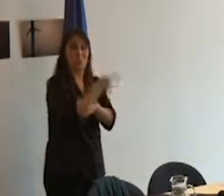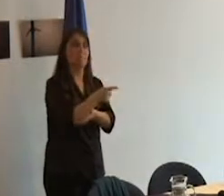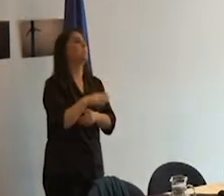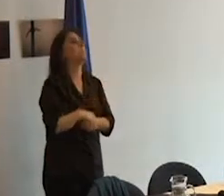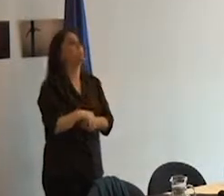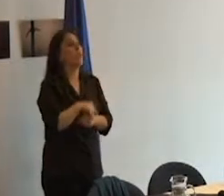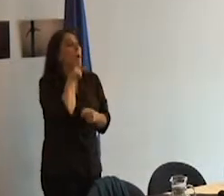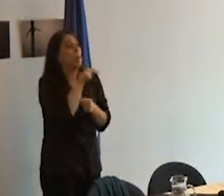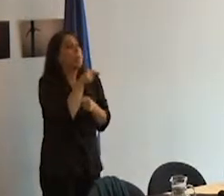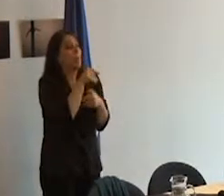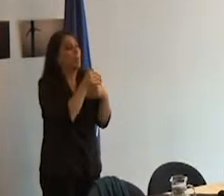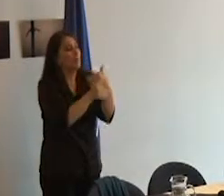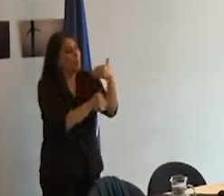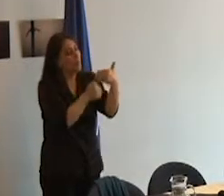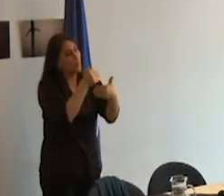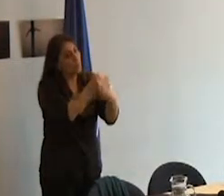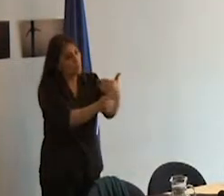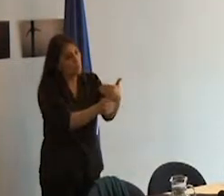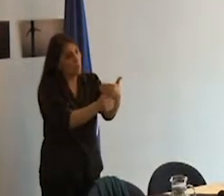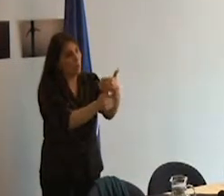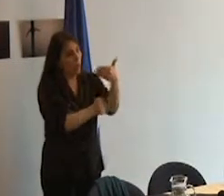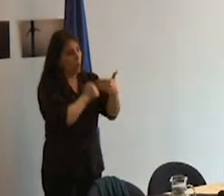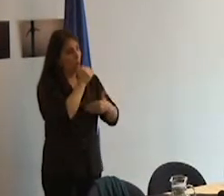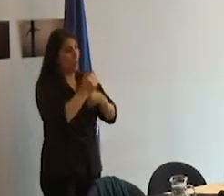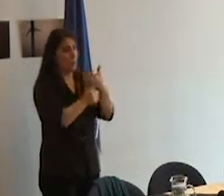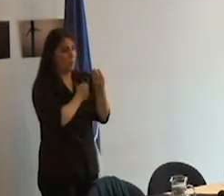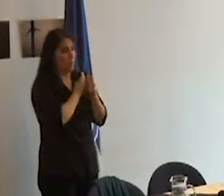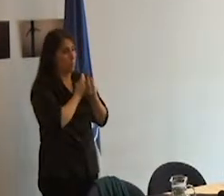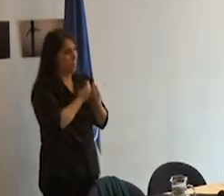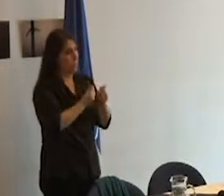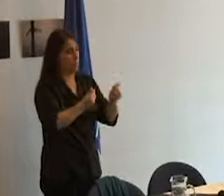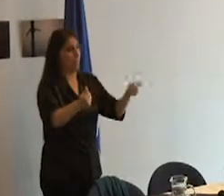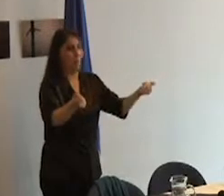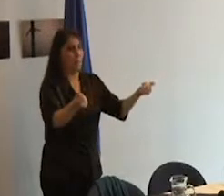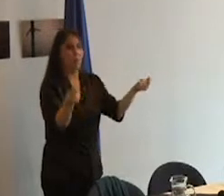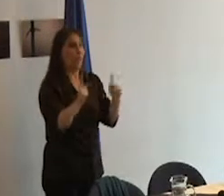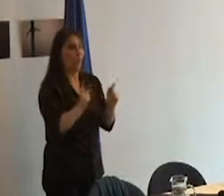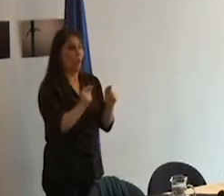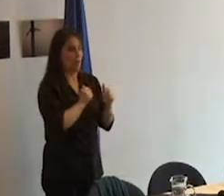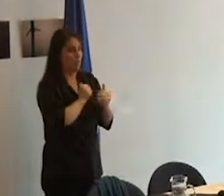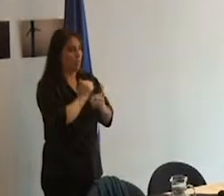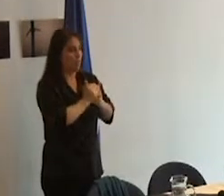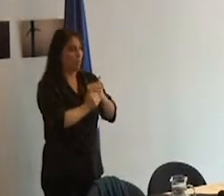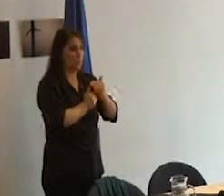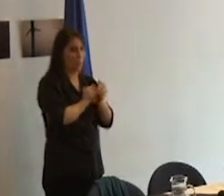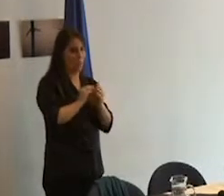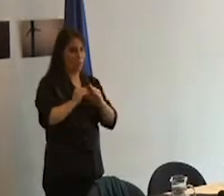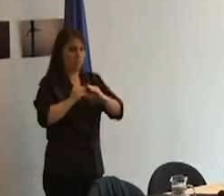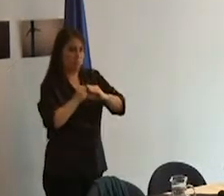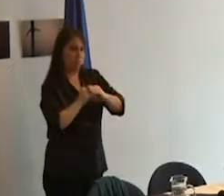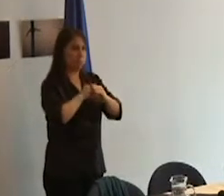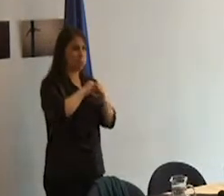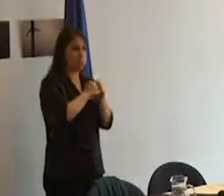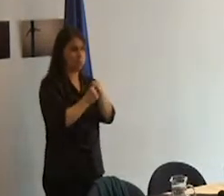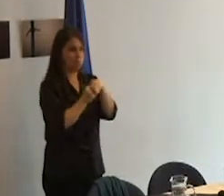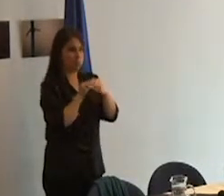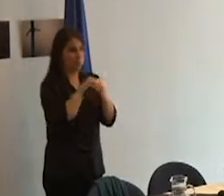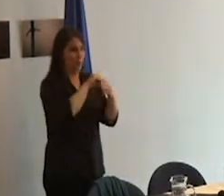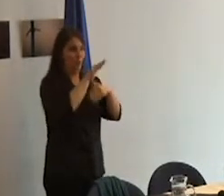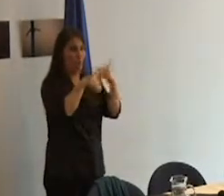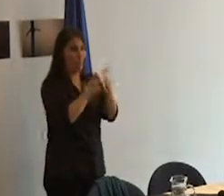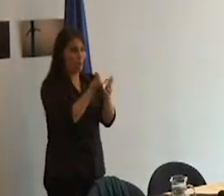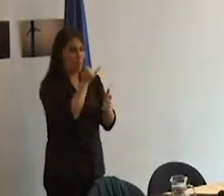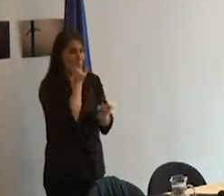un proceso que, más que desvanecerse, ha estado en pleno proceso de reacomodación dentro de